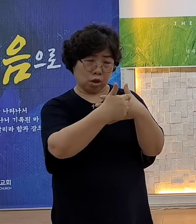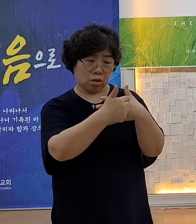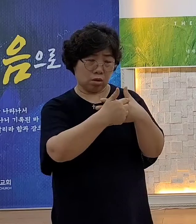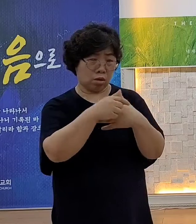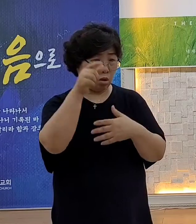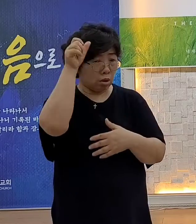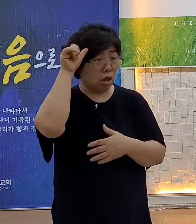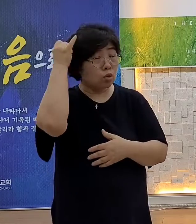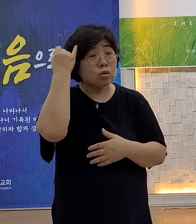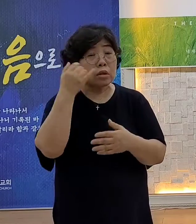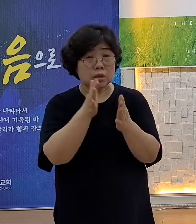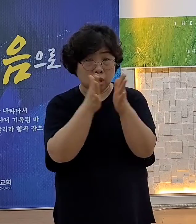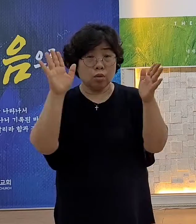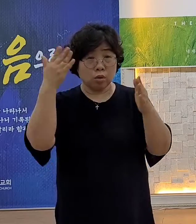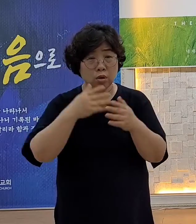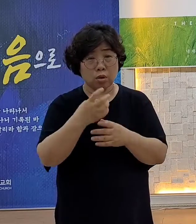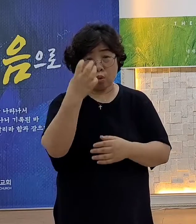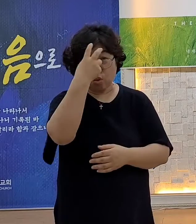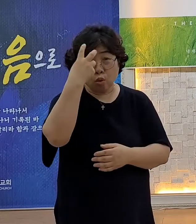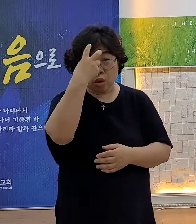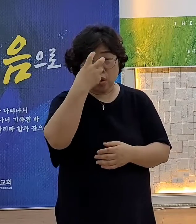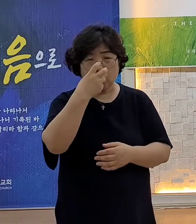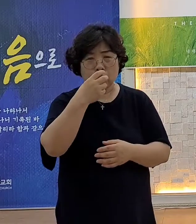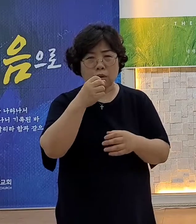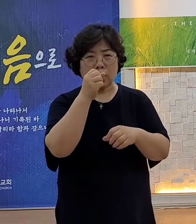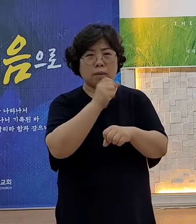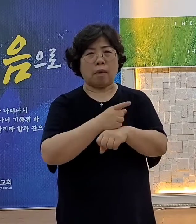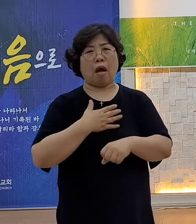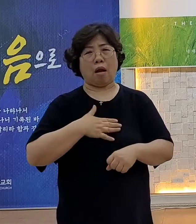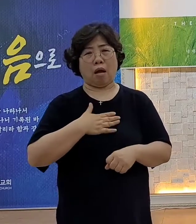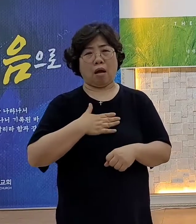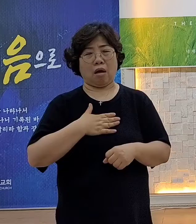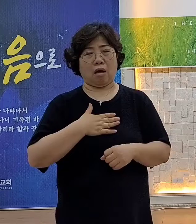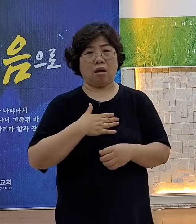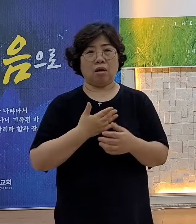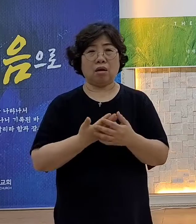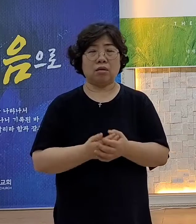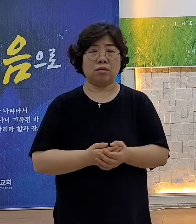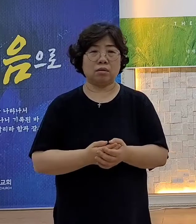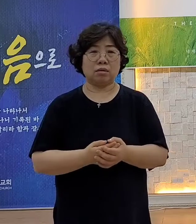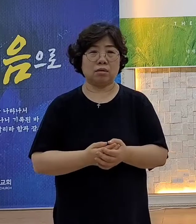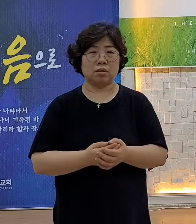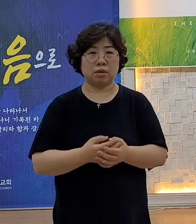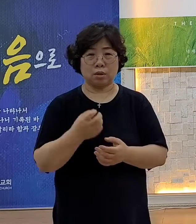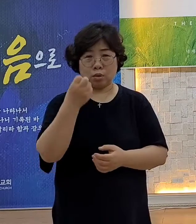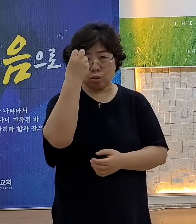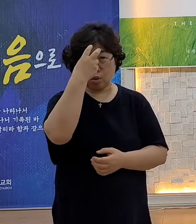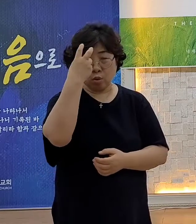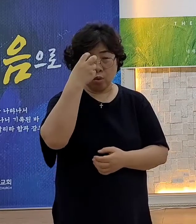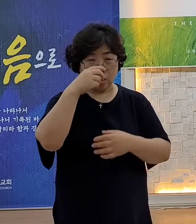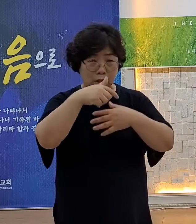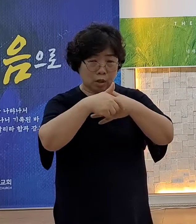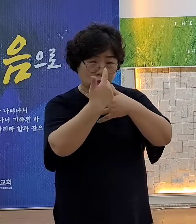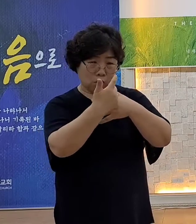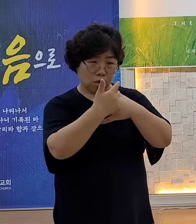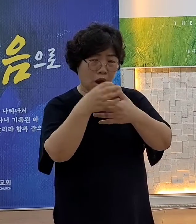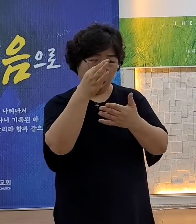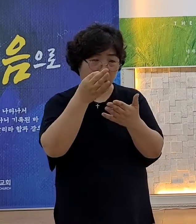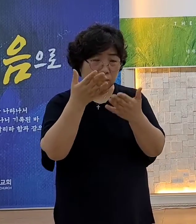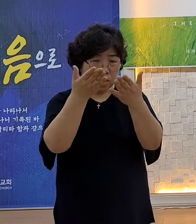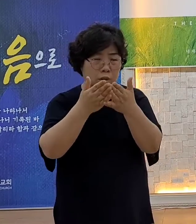왔고 고2짜리 애도 알만큼 다 알잖아요. 여러분 쟤네들 헌금 얼마 하는 건 제 소관이